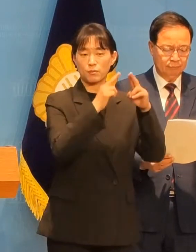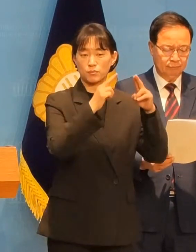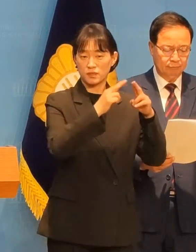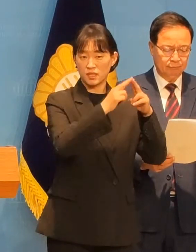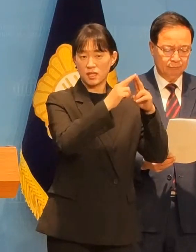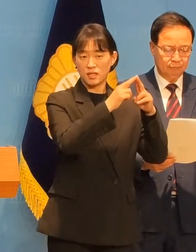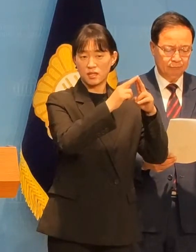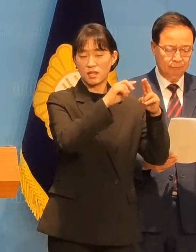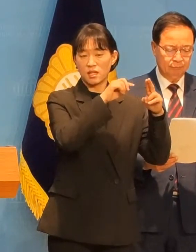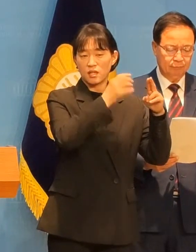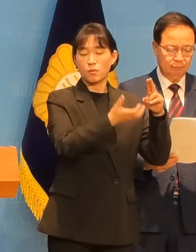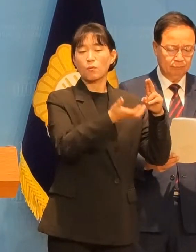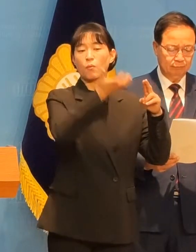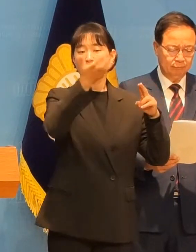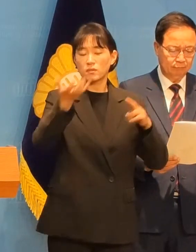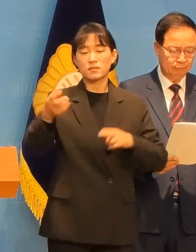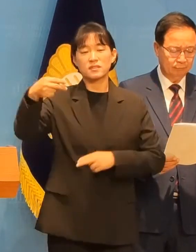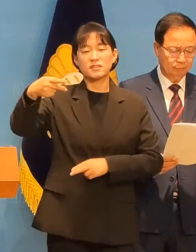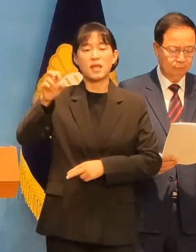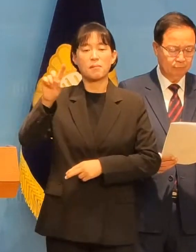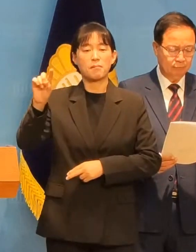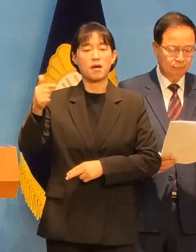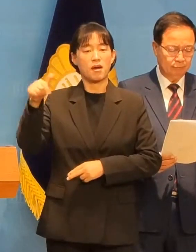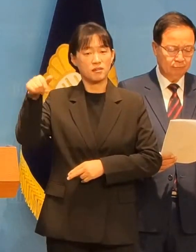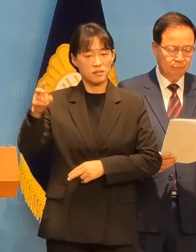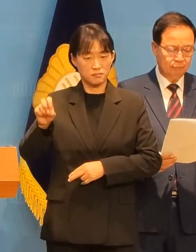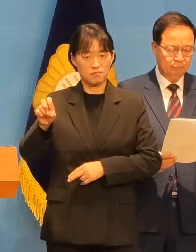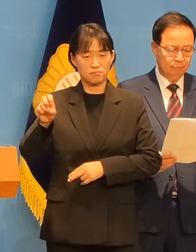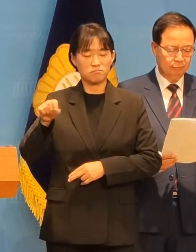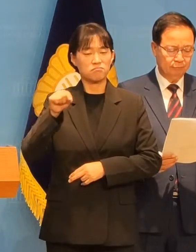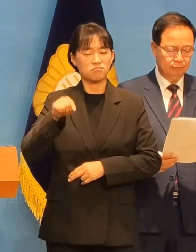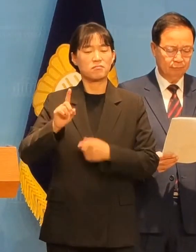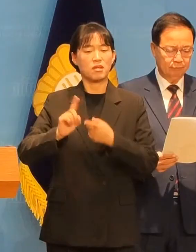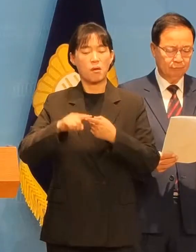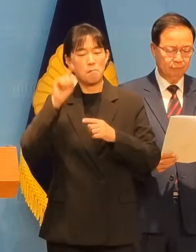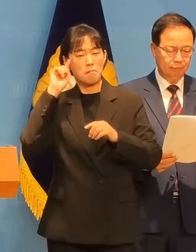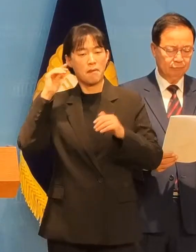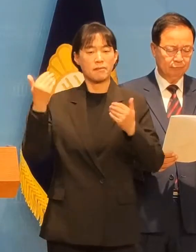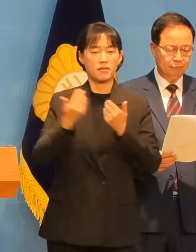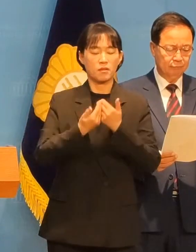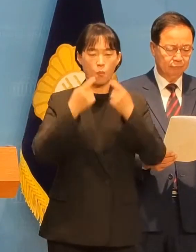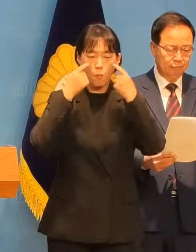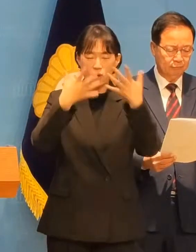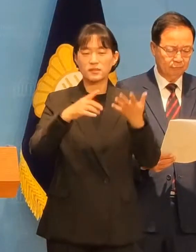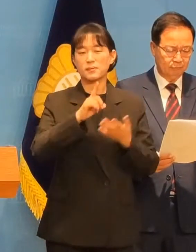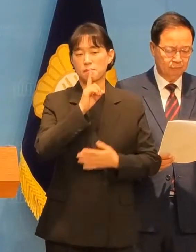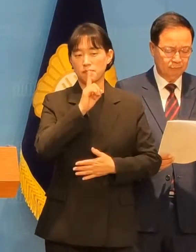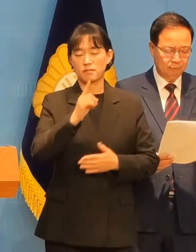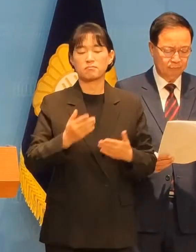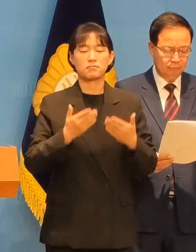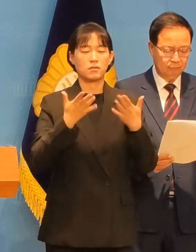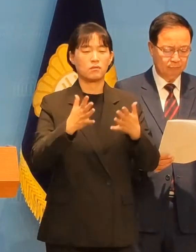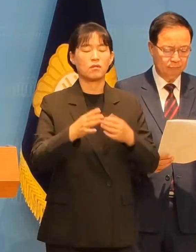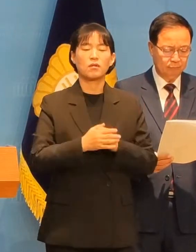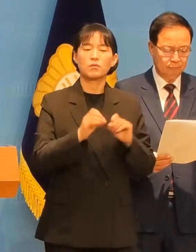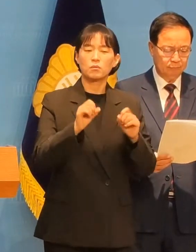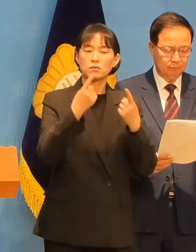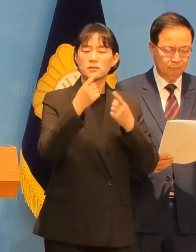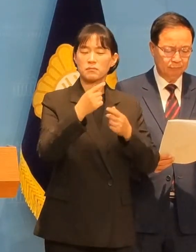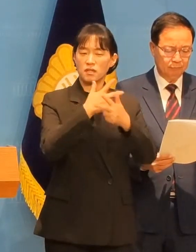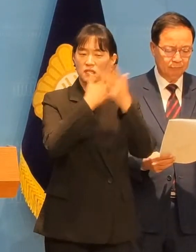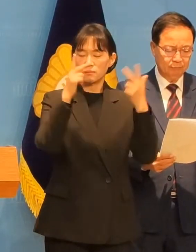새만금 이전 논란에 대하여 반대 입장을 명확히 하고 동시에 이재명